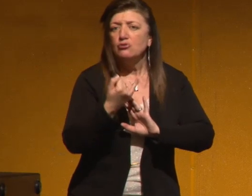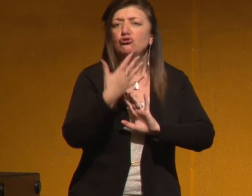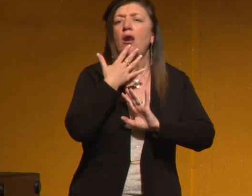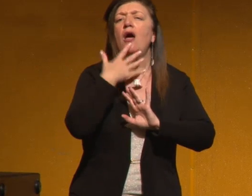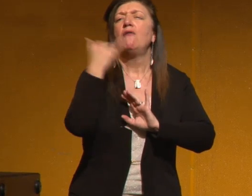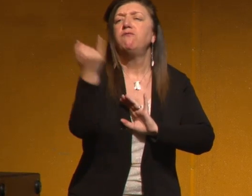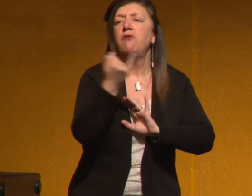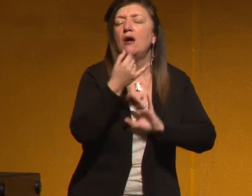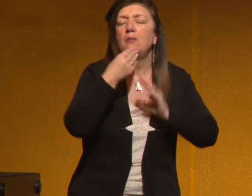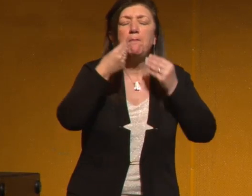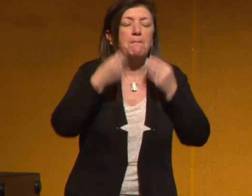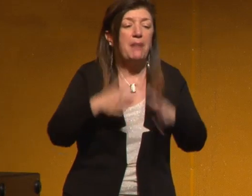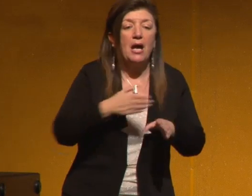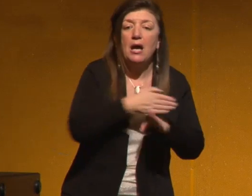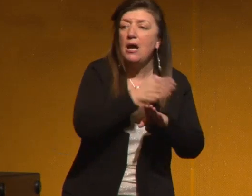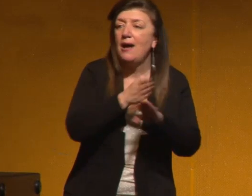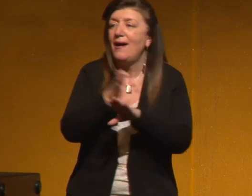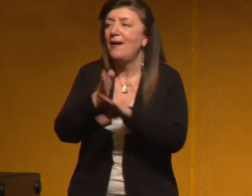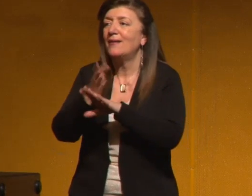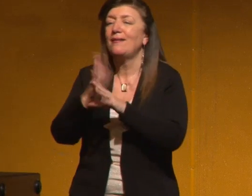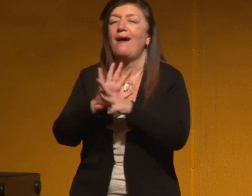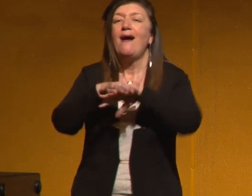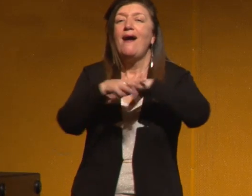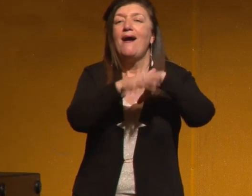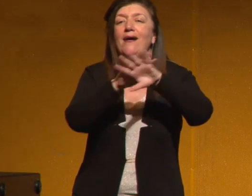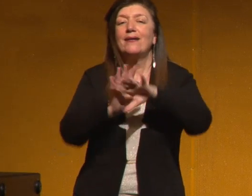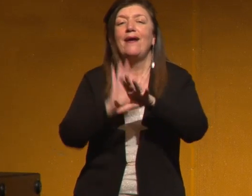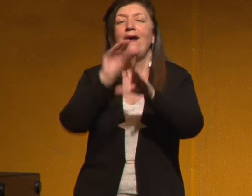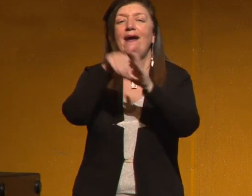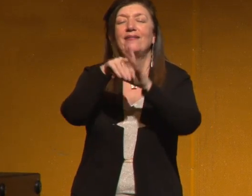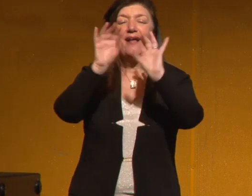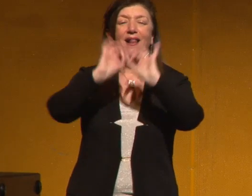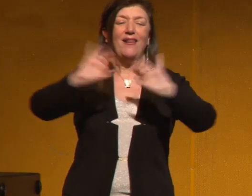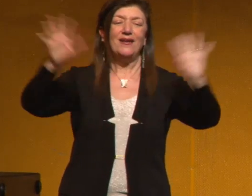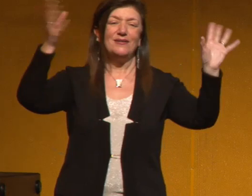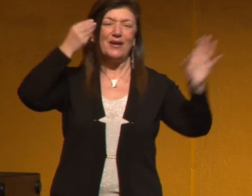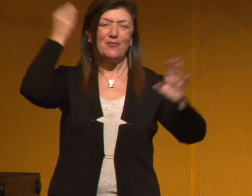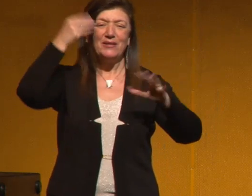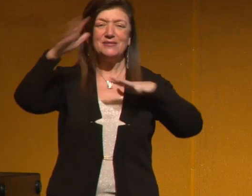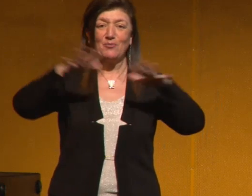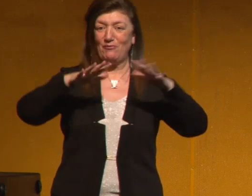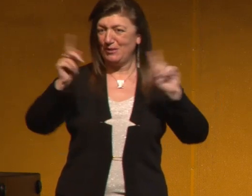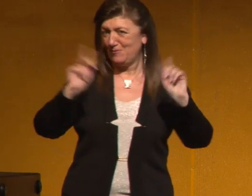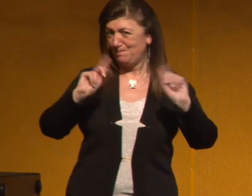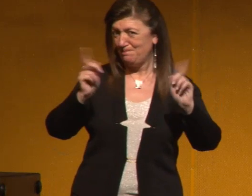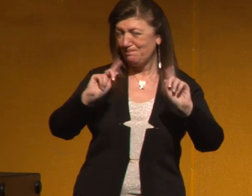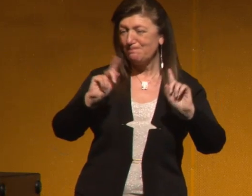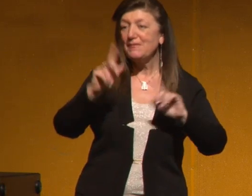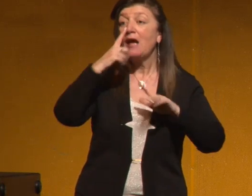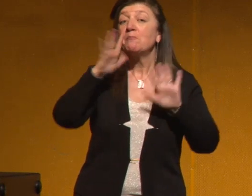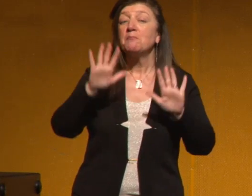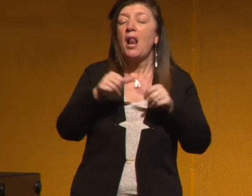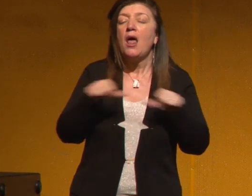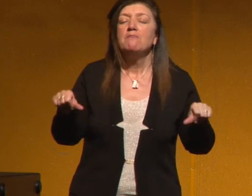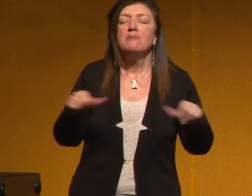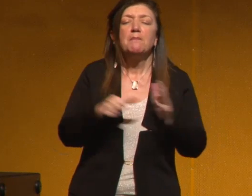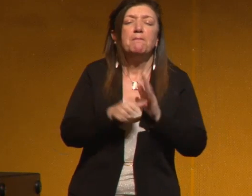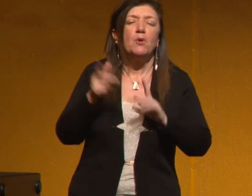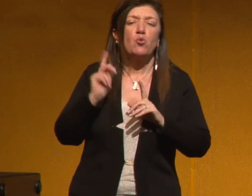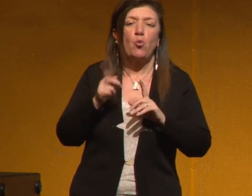l'illusione della massima libertà di movimento e di pensiero il sistema educativo è al cuore della creazione